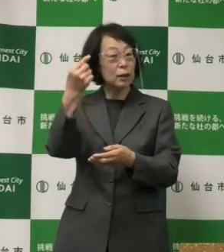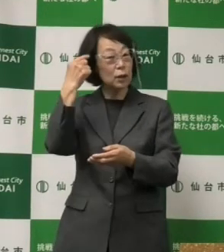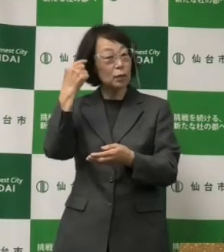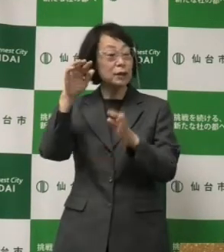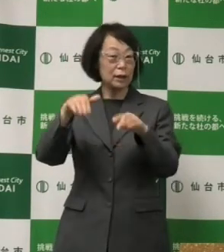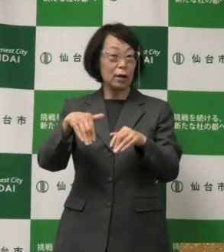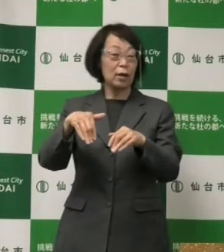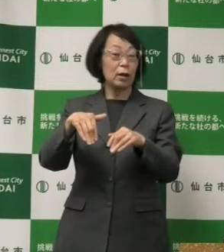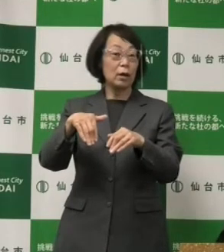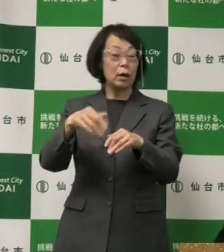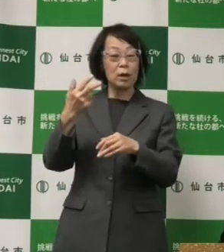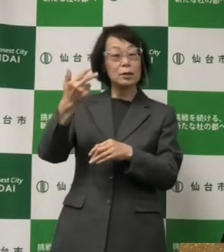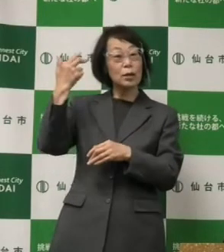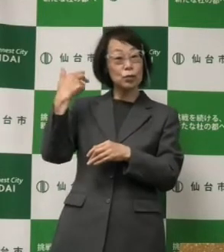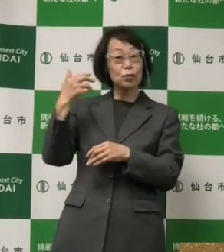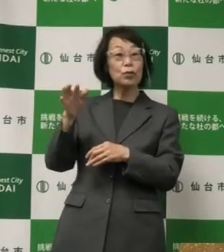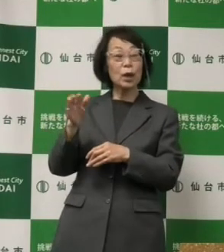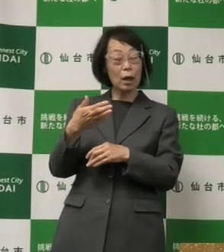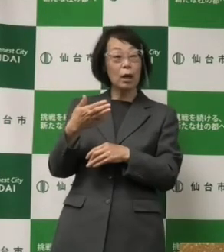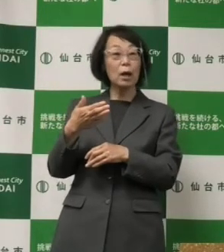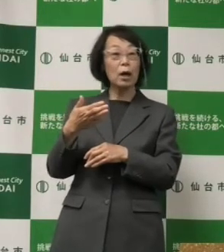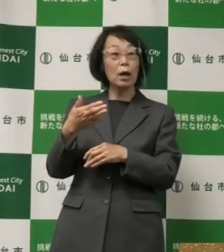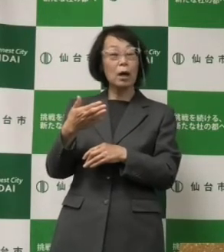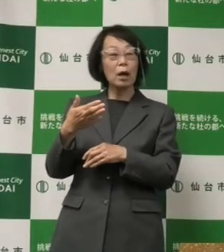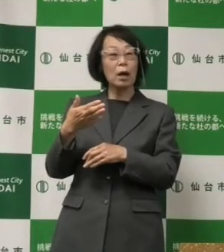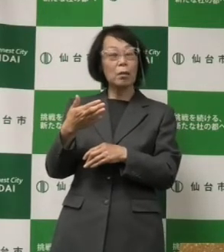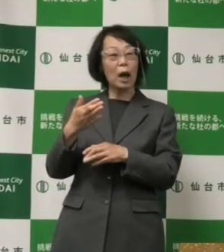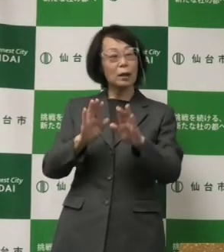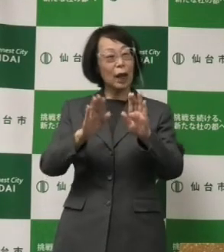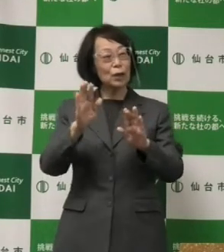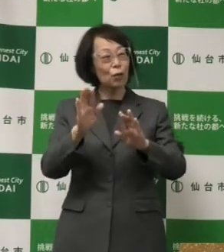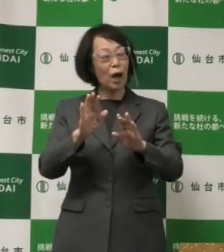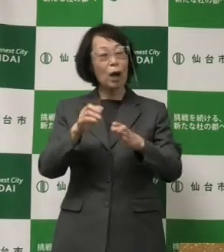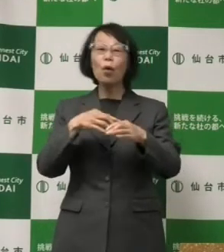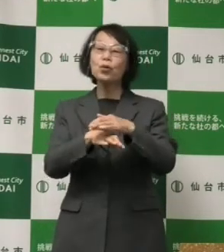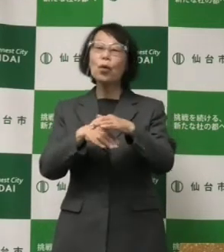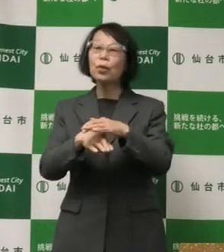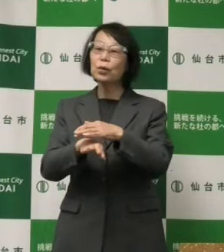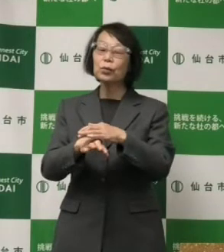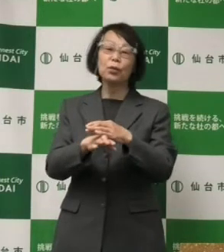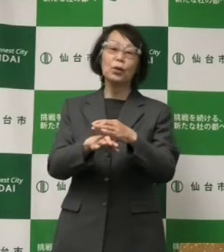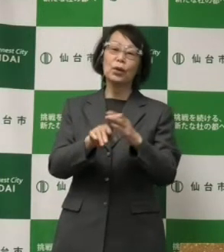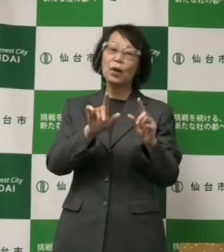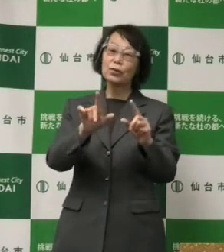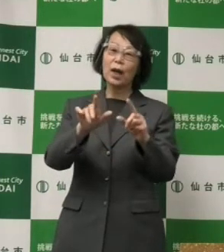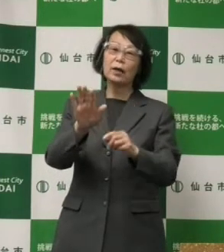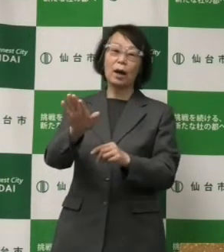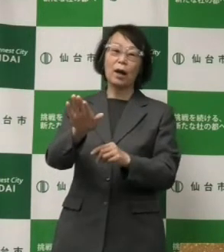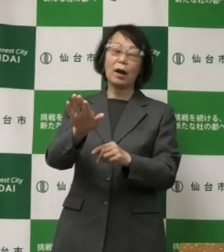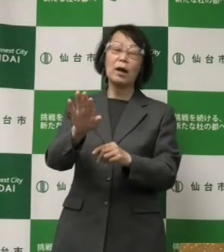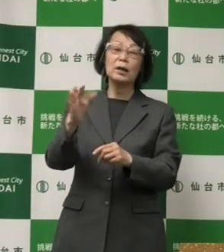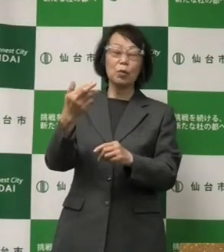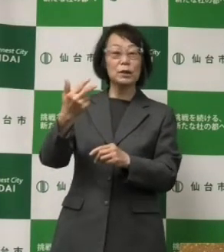ども、先週の時からちょっと態度は保留させていただくというような発言がありまして、先週